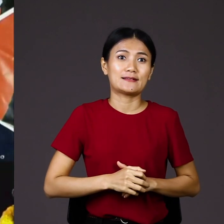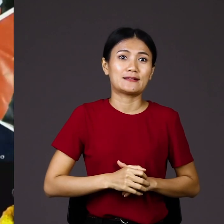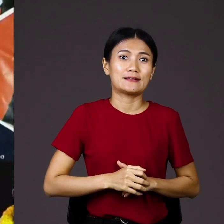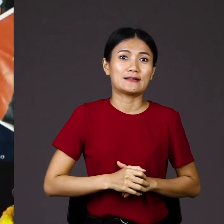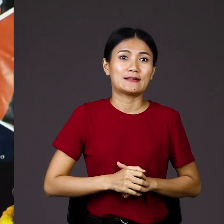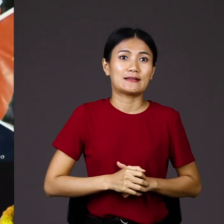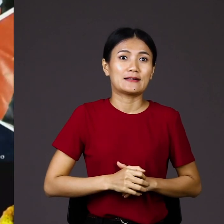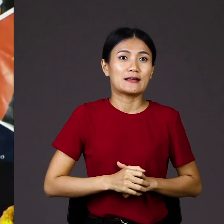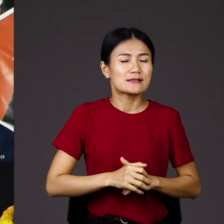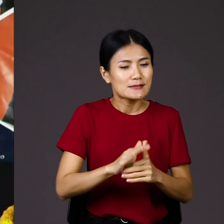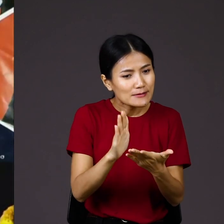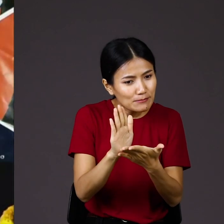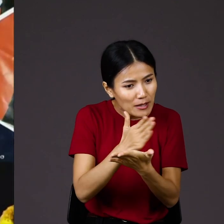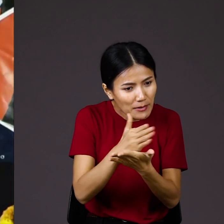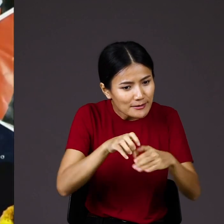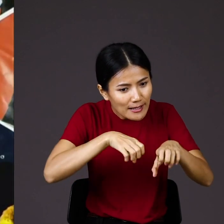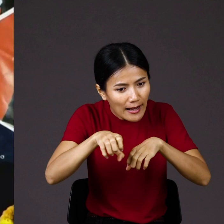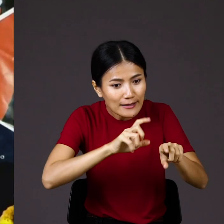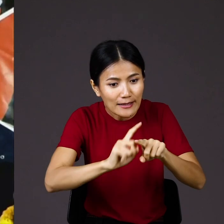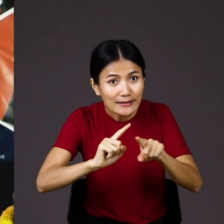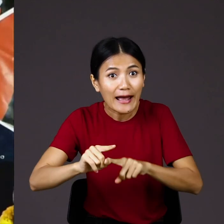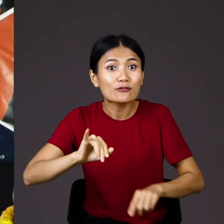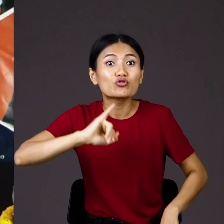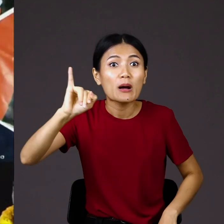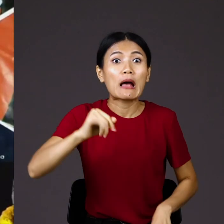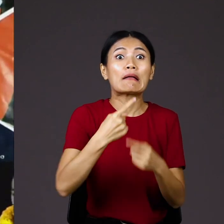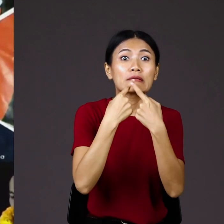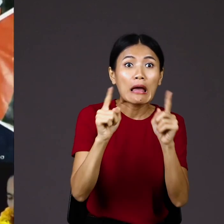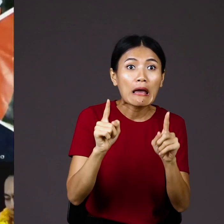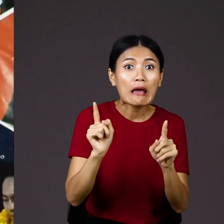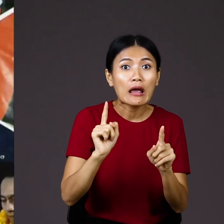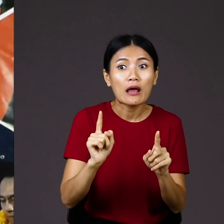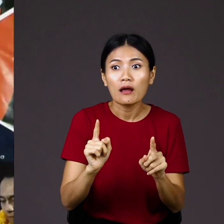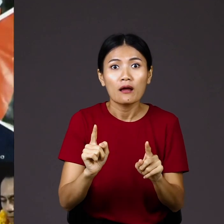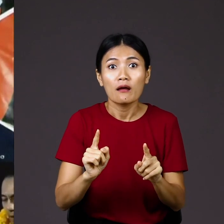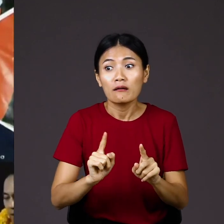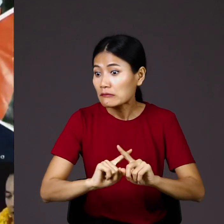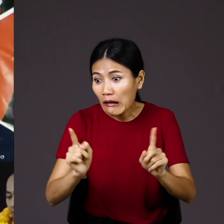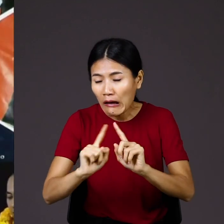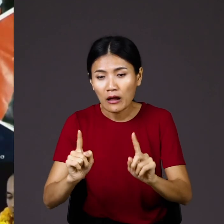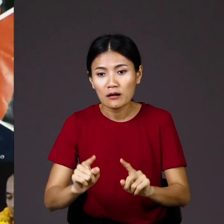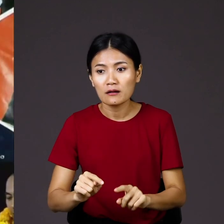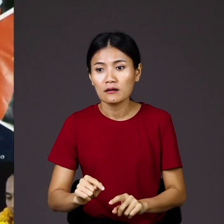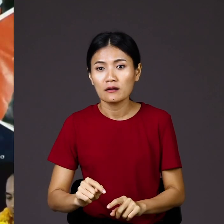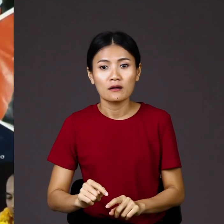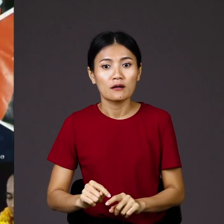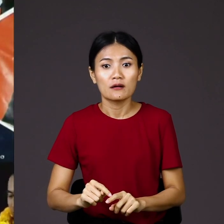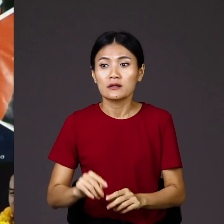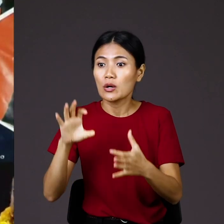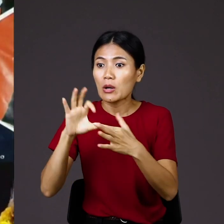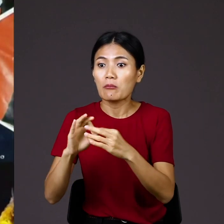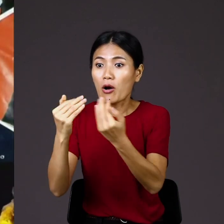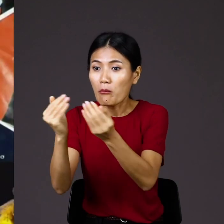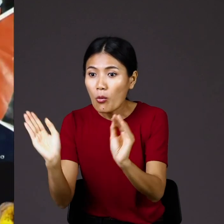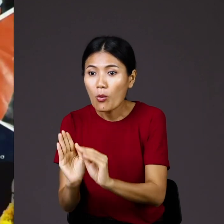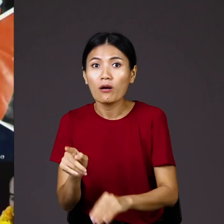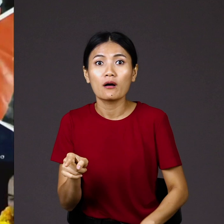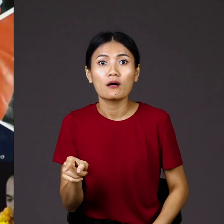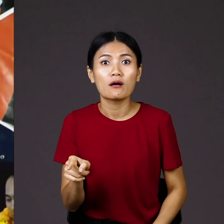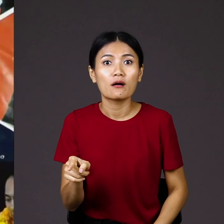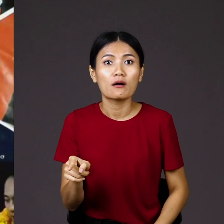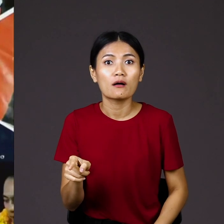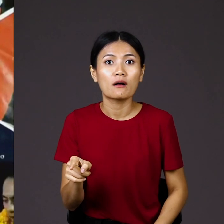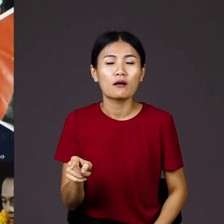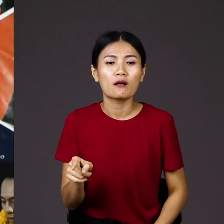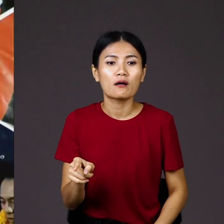ชน์สูงสุดในการใช้จ่ายภาษีอากรที่พวกท่านจ่ายกันมาแต่มันกลับกลายเป็นเรื่องของตระกูลครับกล